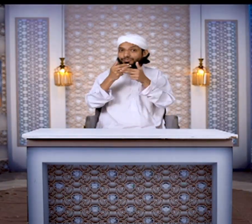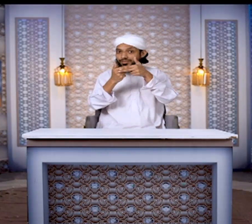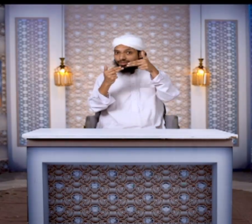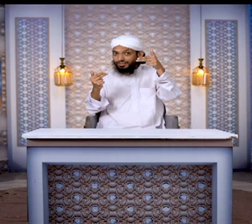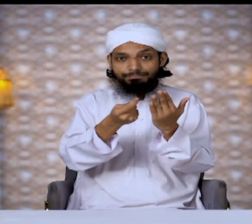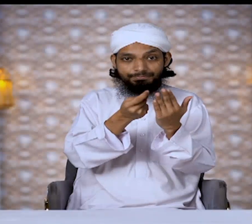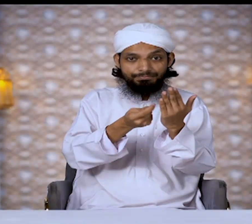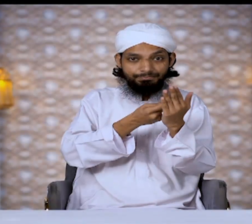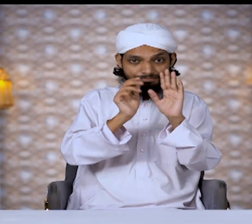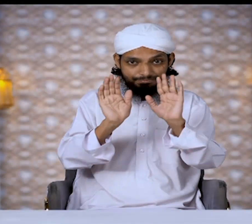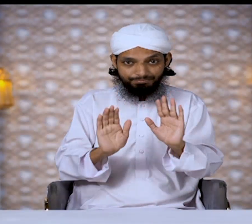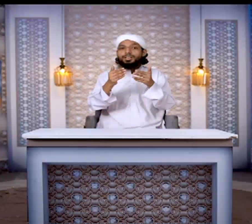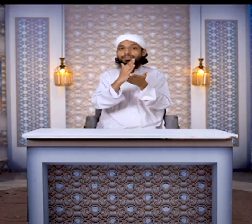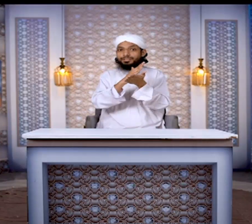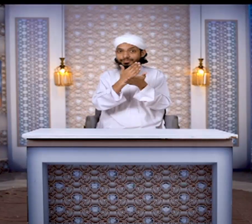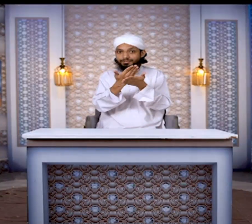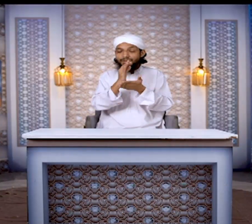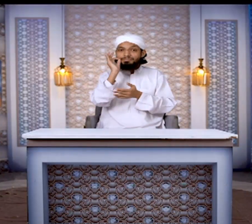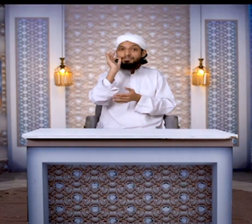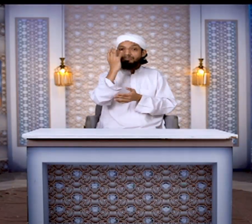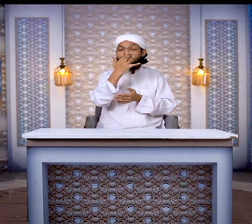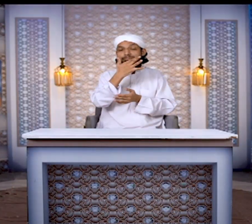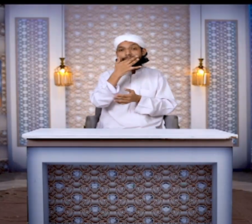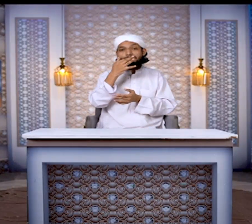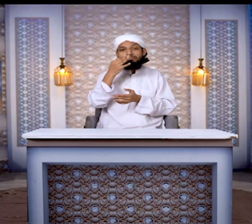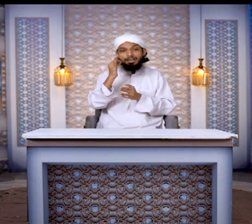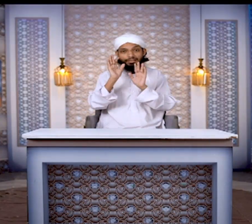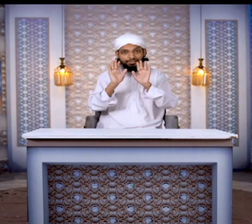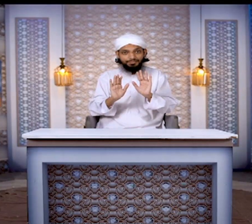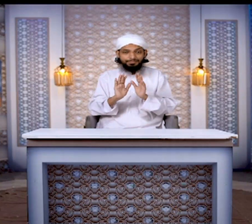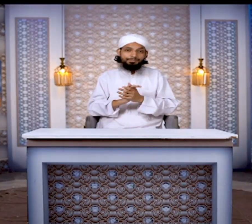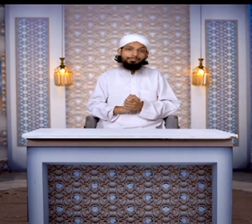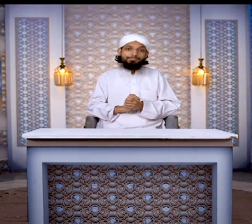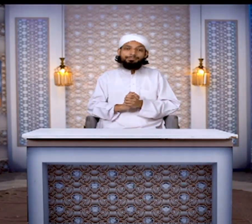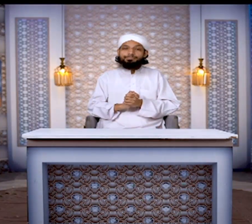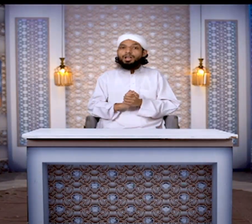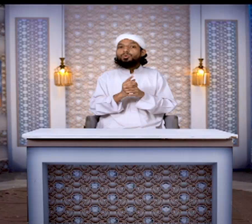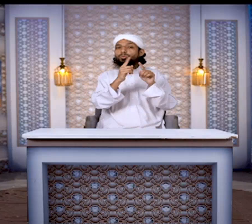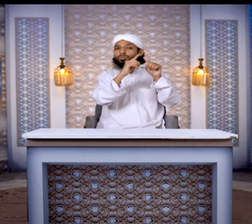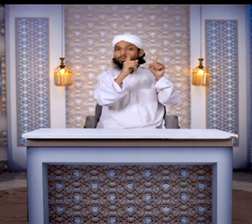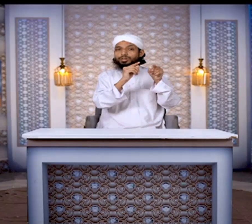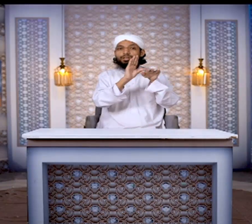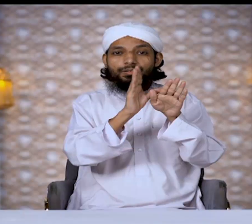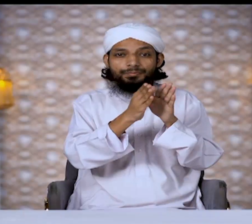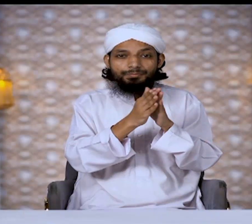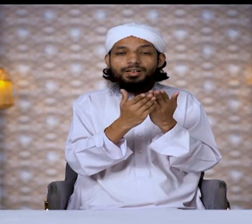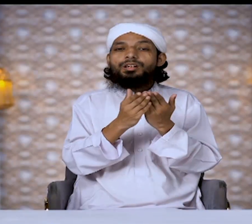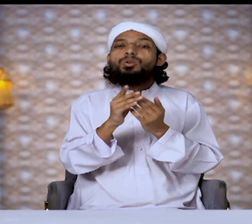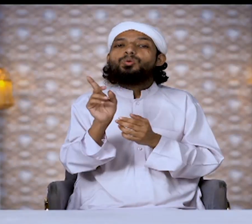کا خلاصہ بھی موجود ہے۔ ترجمہ کنز الایمان دنیا کا بہترین ترجمہ قرآن ہے جو کسی لائبریری میں بیٹھ کر یا کسی